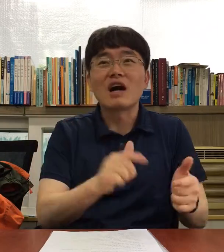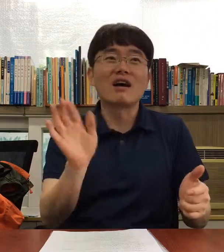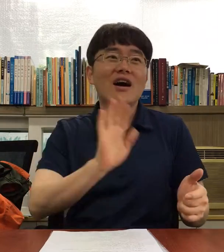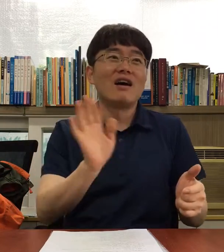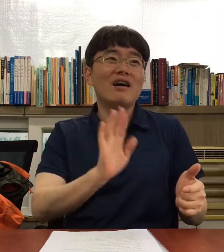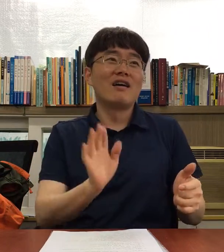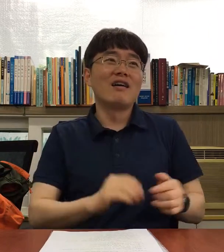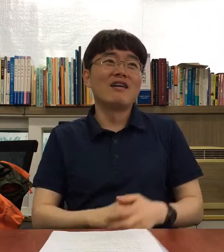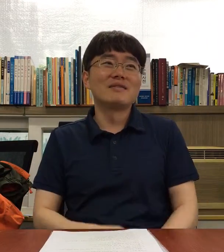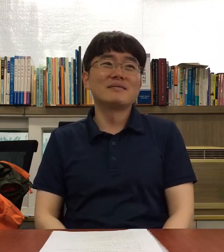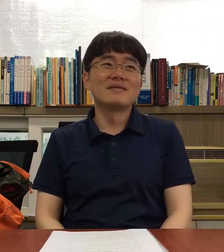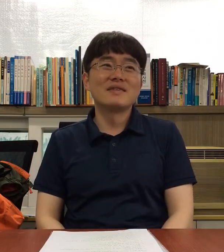않아.